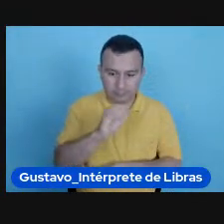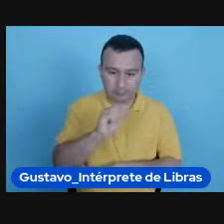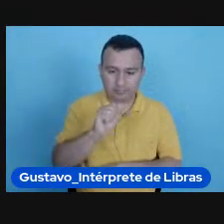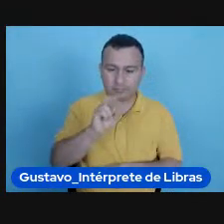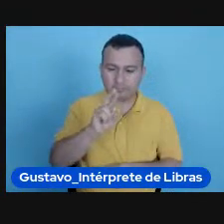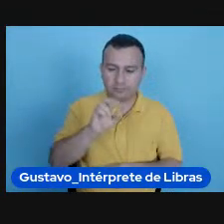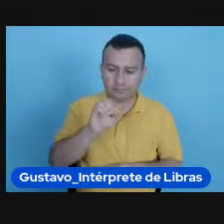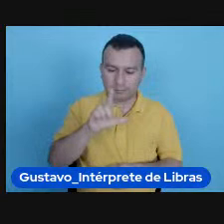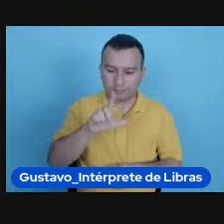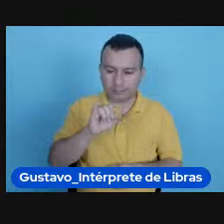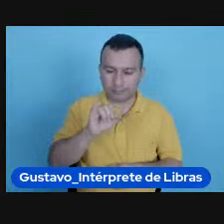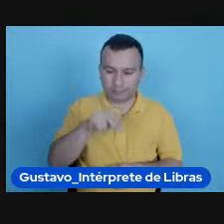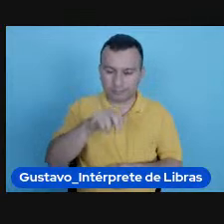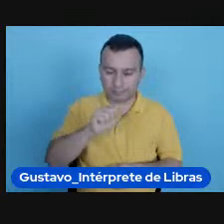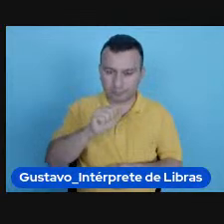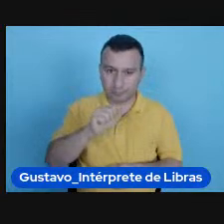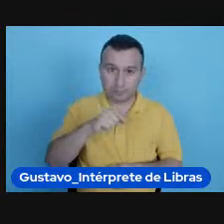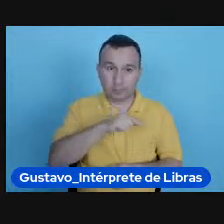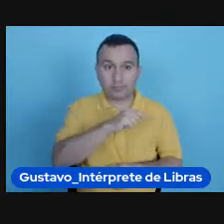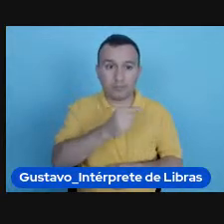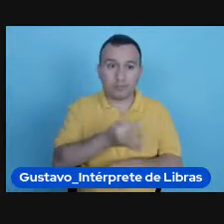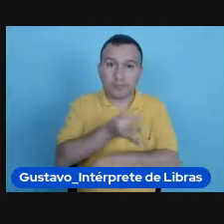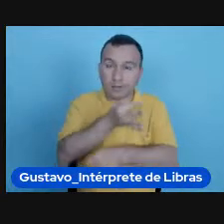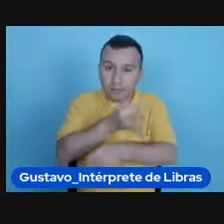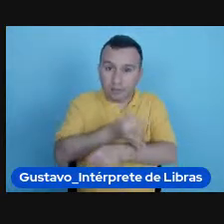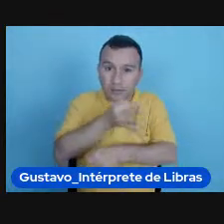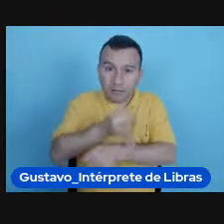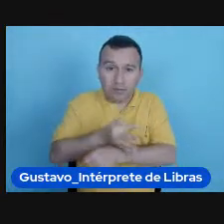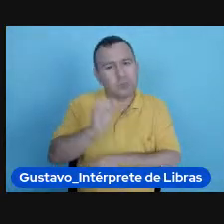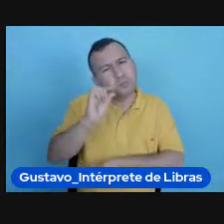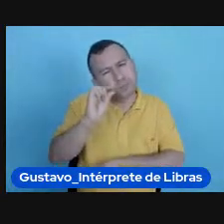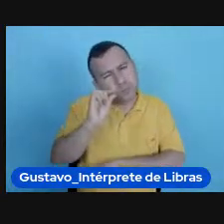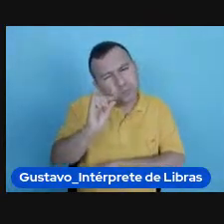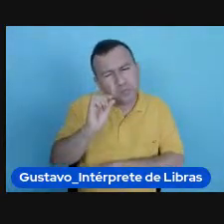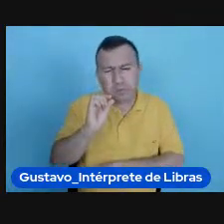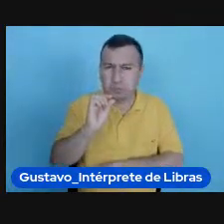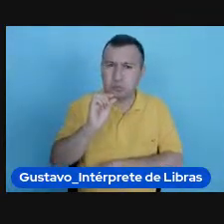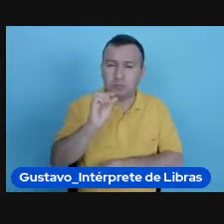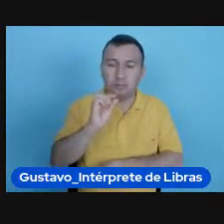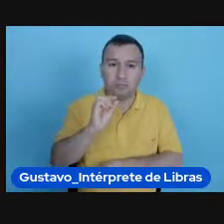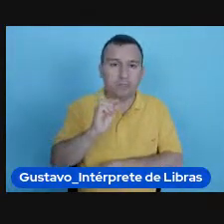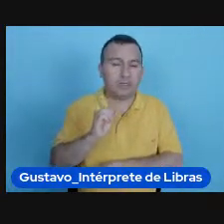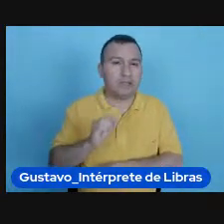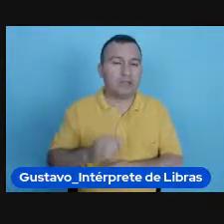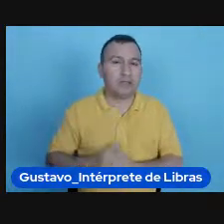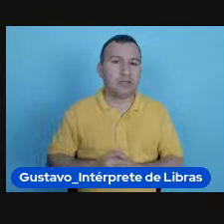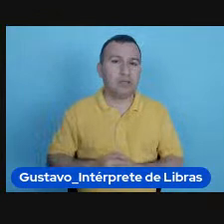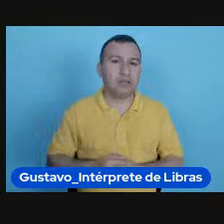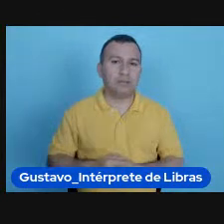dessa compreensão da mãe, mesmo morando em outro bairro. Então, faça chuva, faça sol.